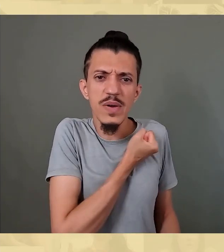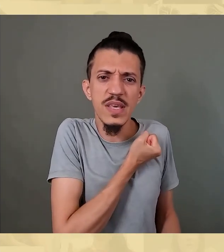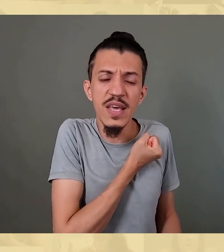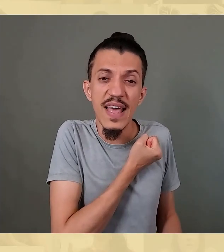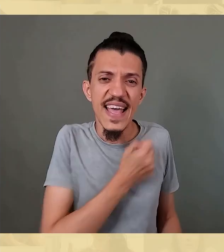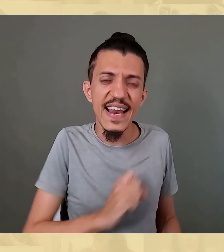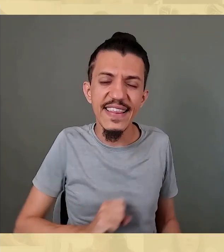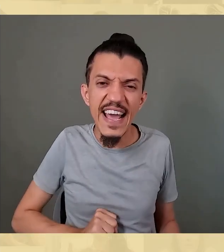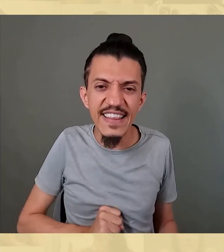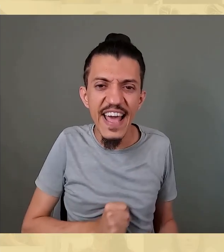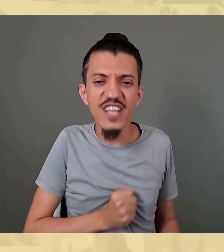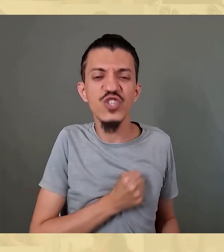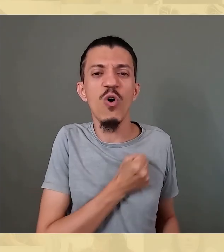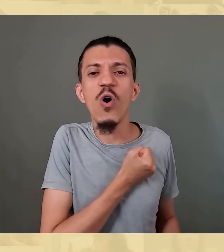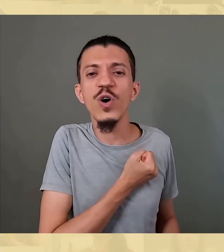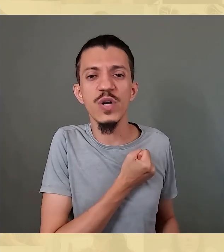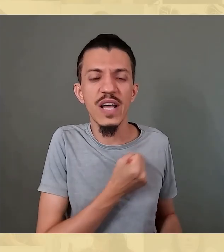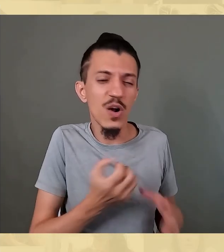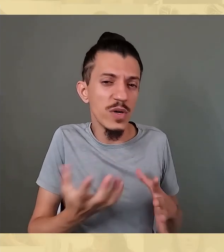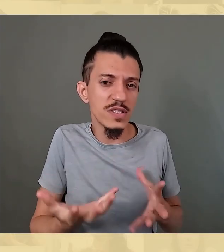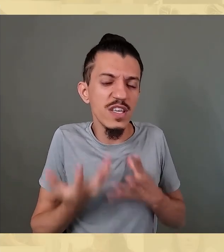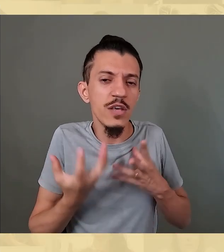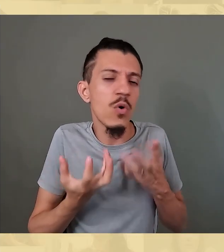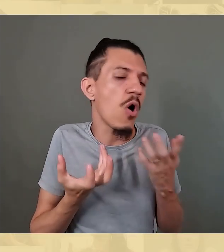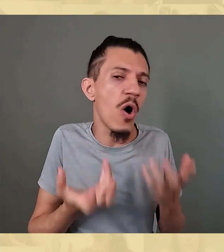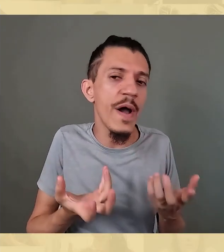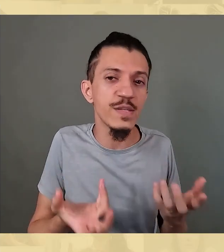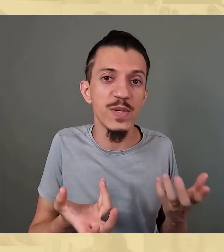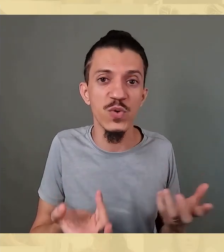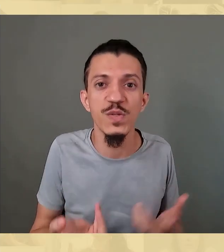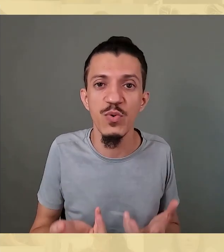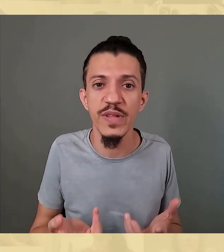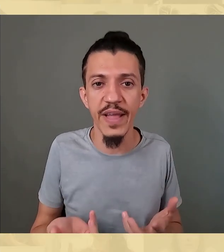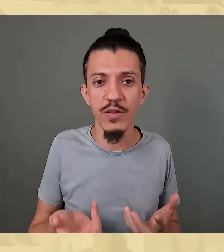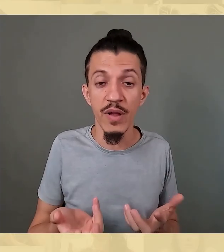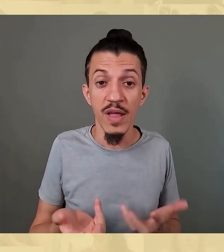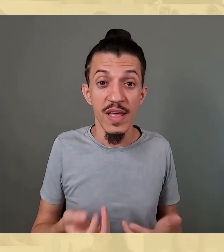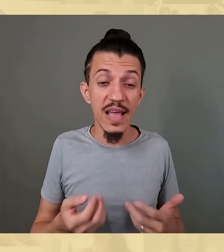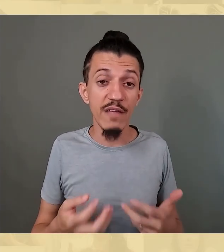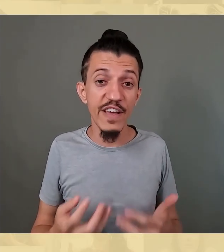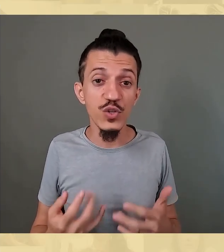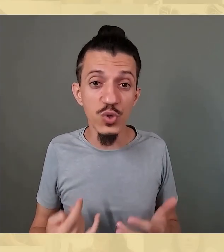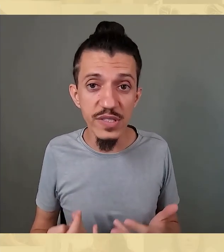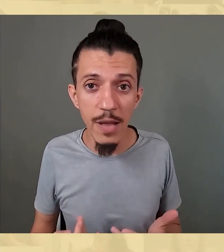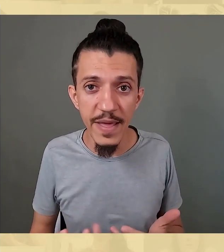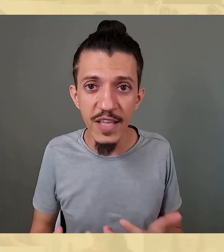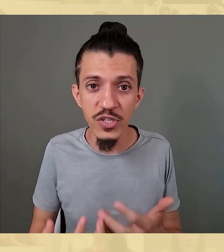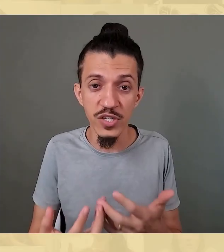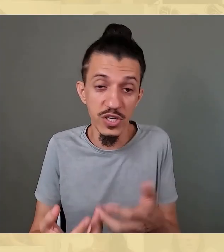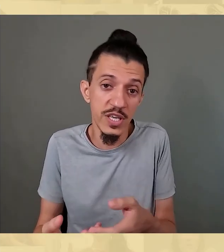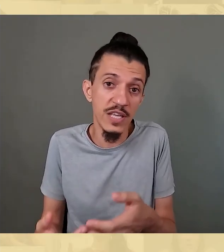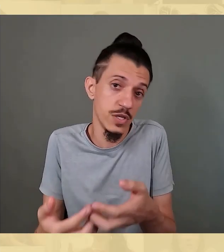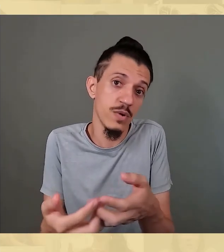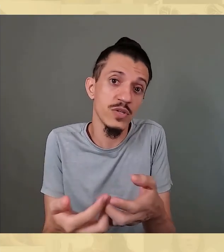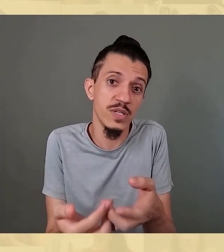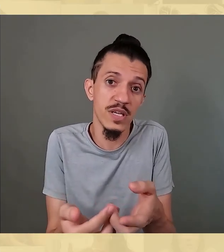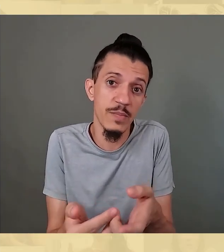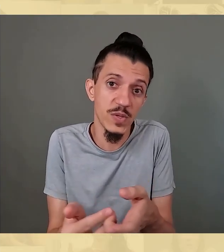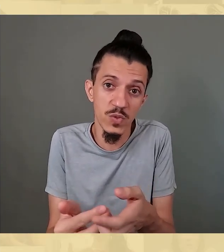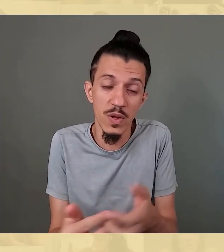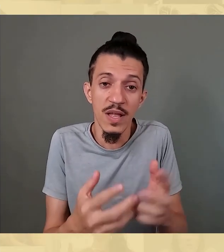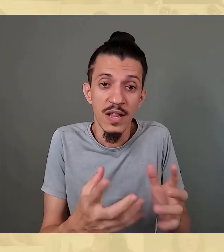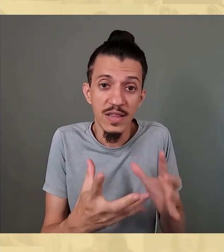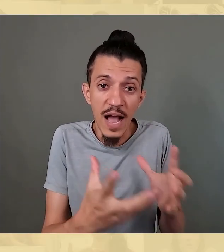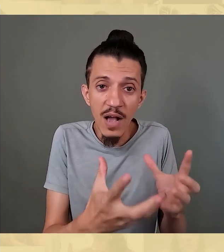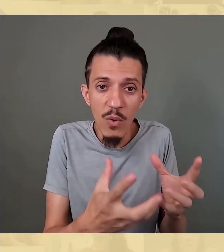sinal aqui. Ele dá a ideia de ódio, aquela coisa assim que corrói as pessoas por dentro. E ele vem justamente de que em situações em que a